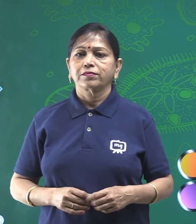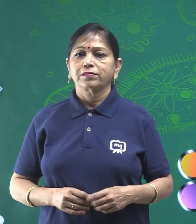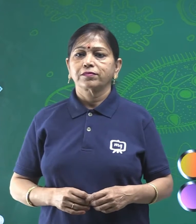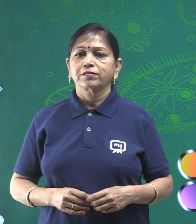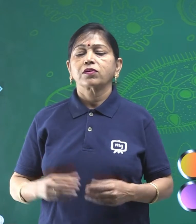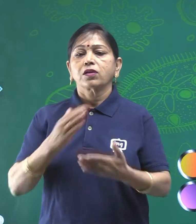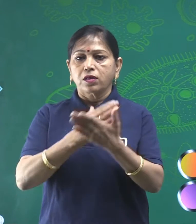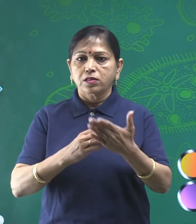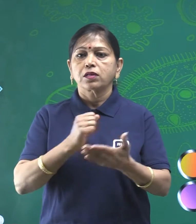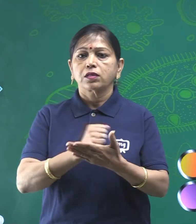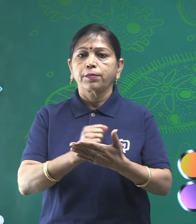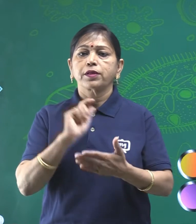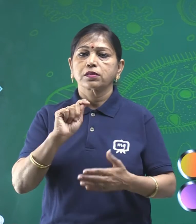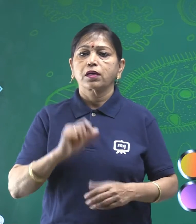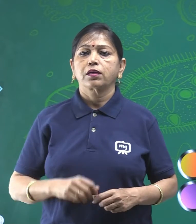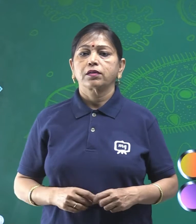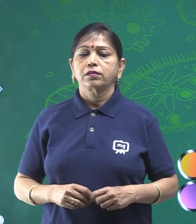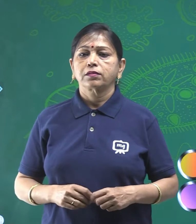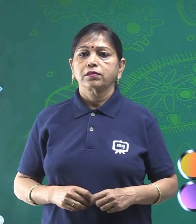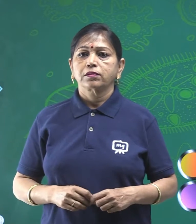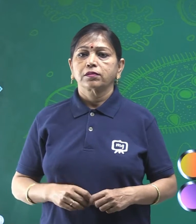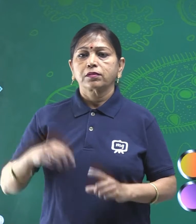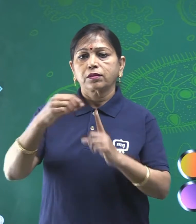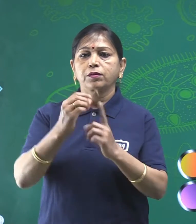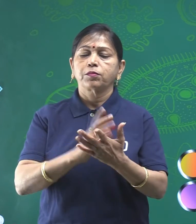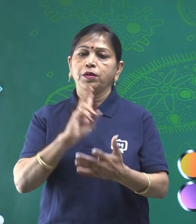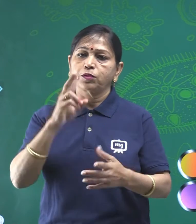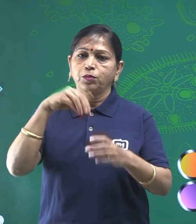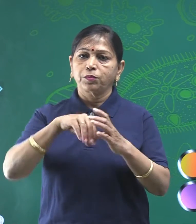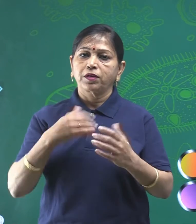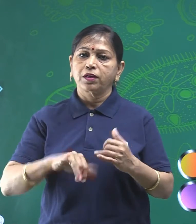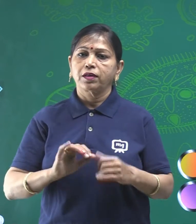शेष अभ्यास कार्य इस भाग में करेंगे।